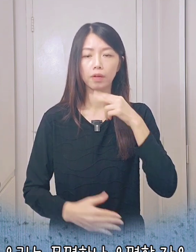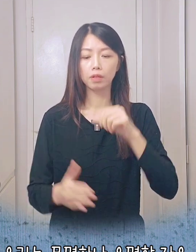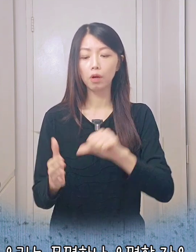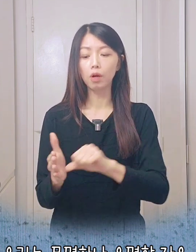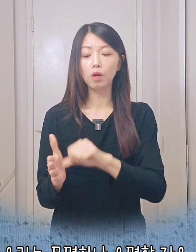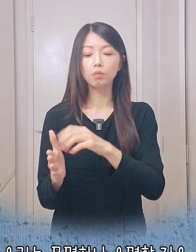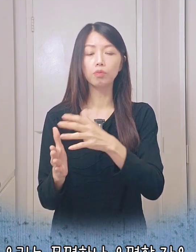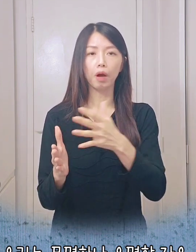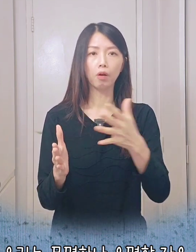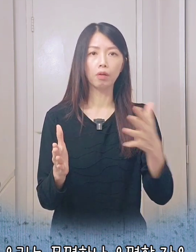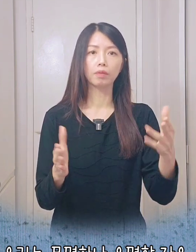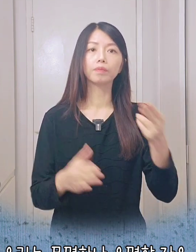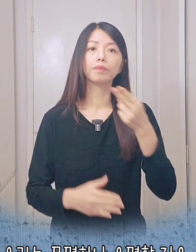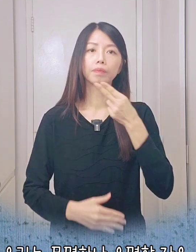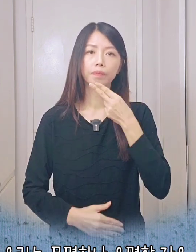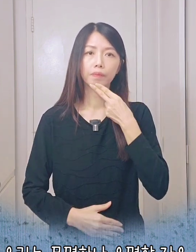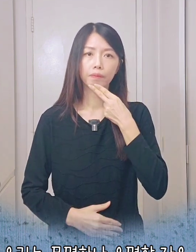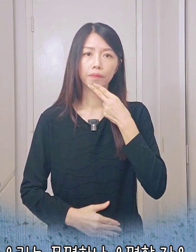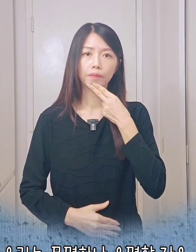없다예요. 그래서 무명,